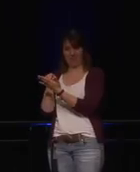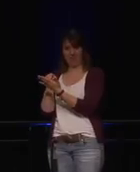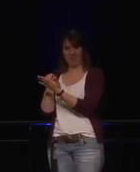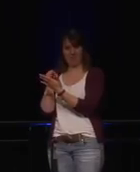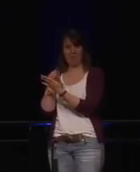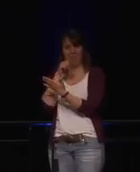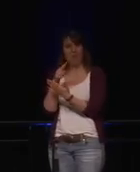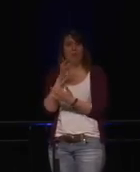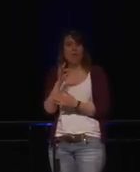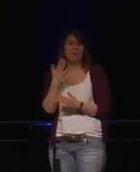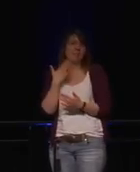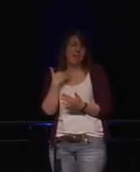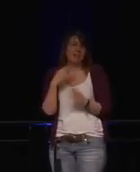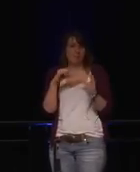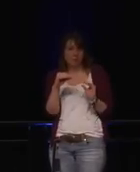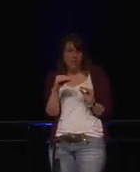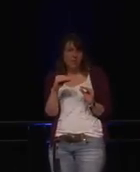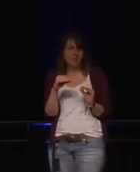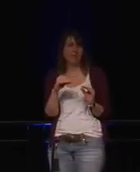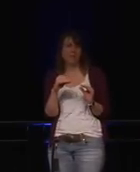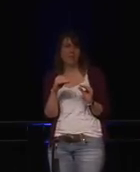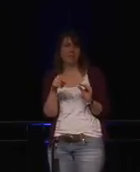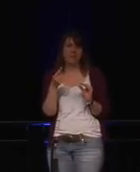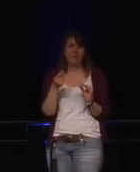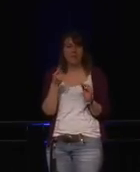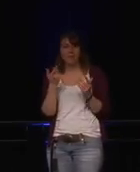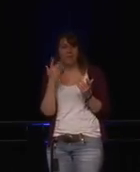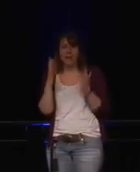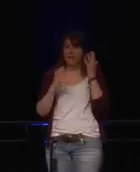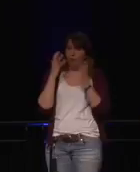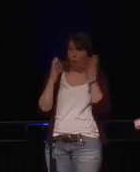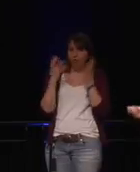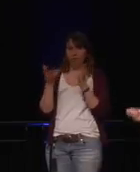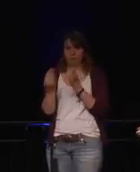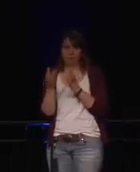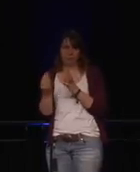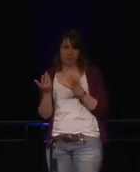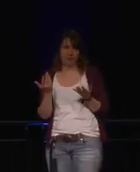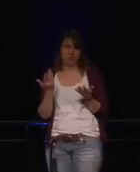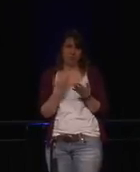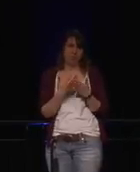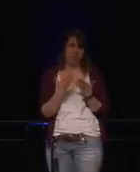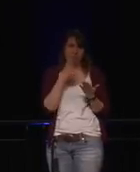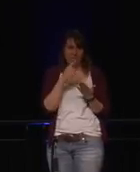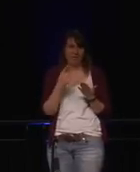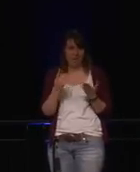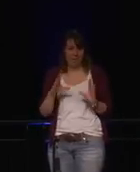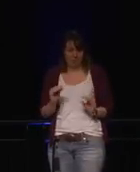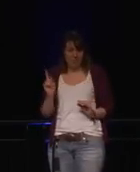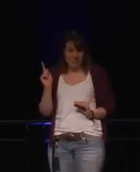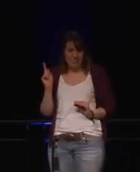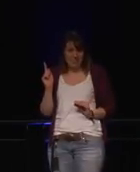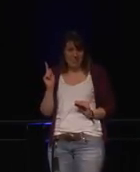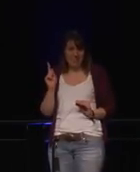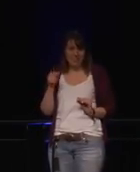que controla el vibrador grababa todos los sonidos del sexo y todos